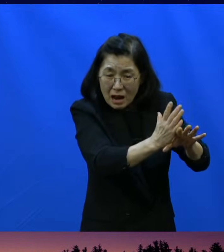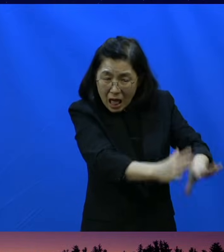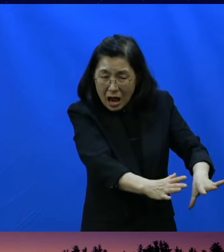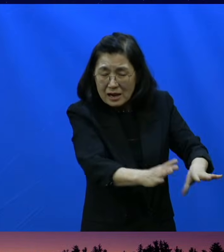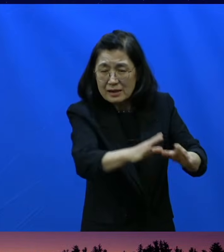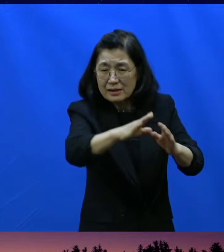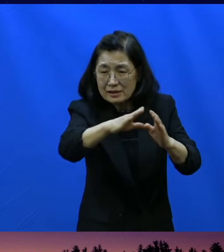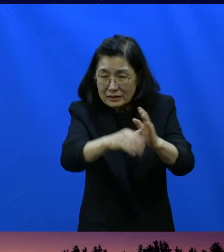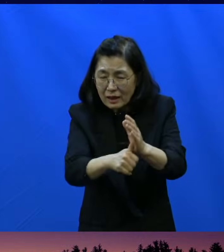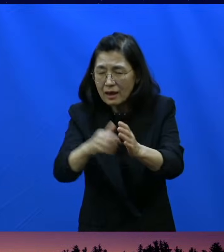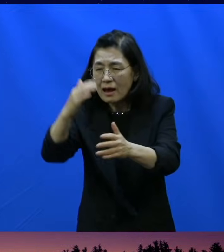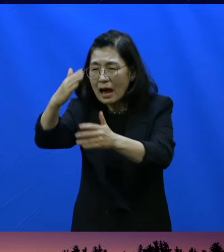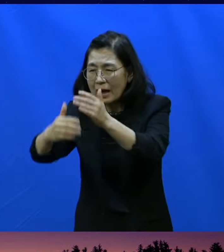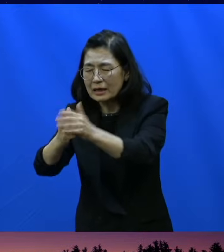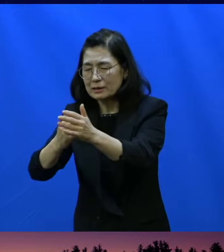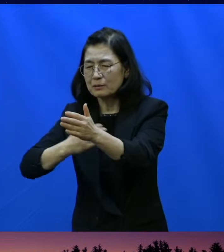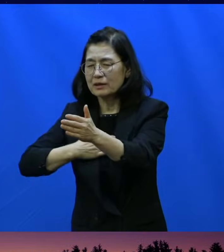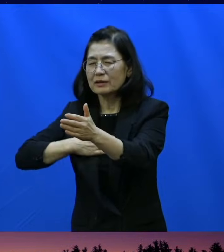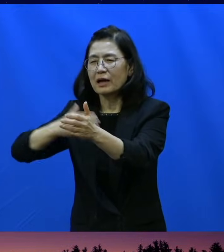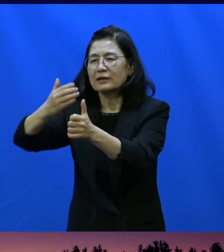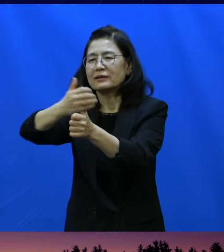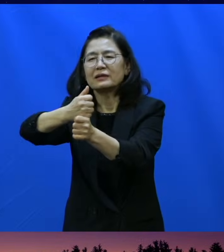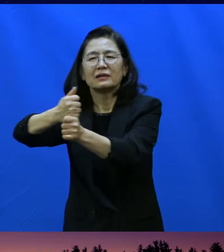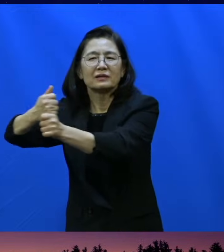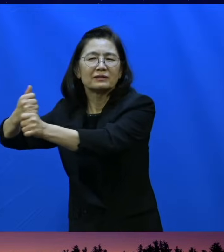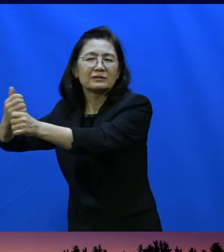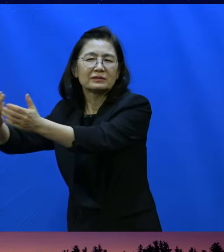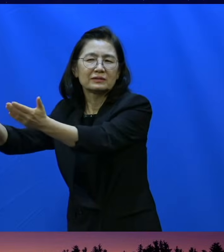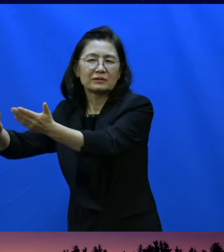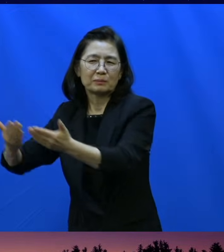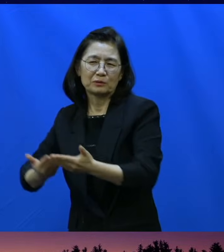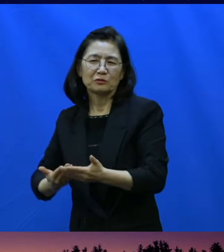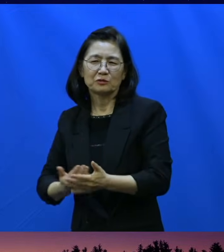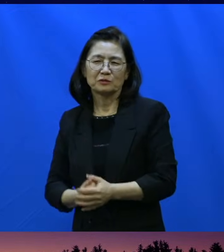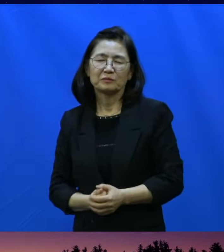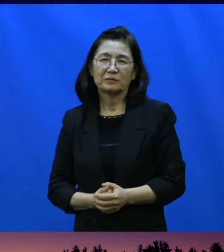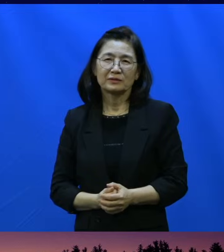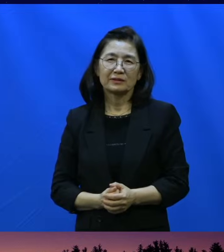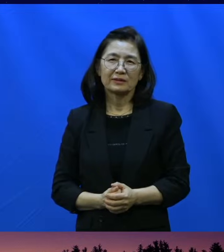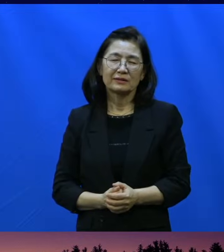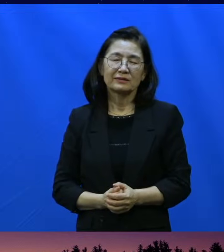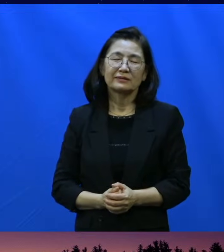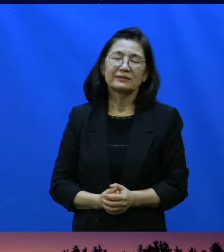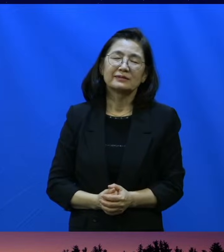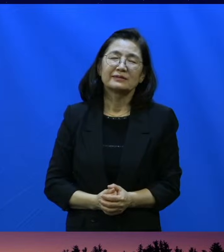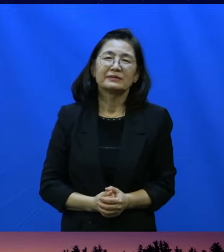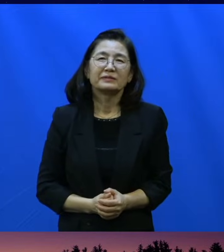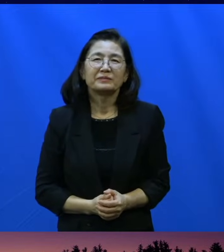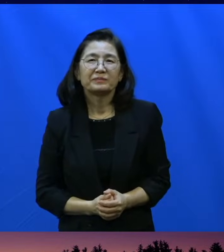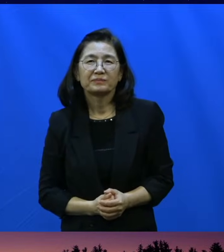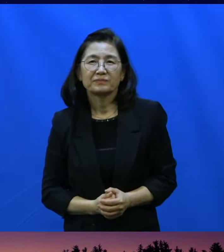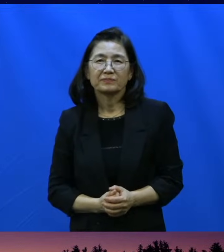메꾸면 일평생 그 길로 가는 거예요. 내 힘으로 살아가는 거, 버티는 거예요.